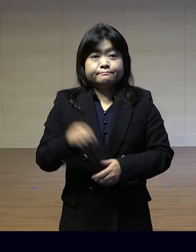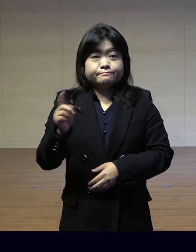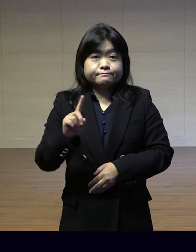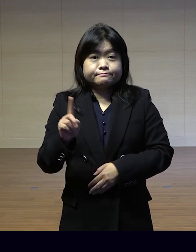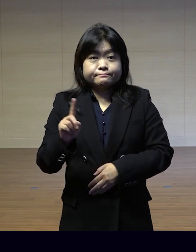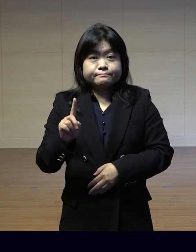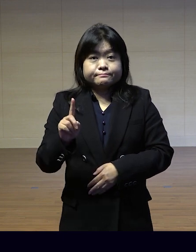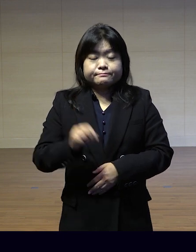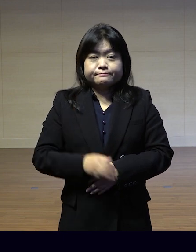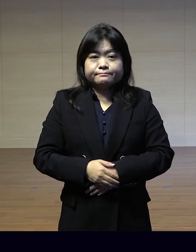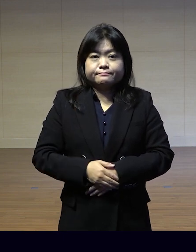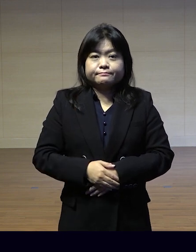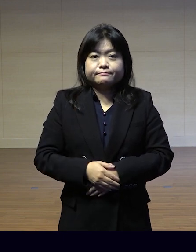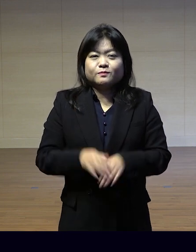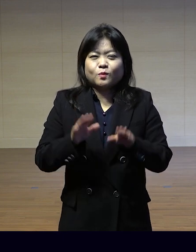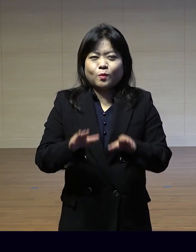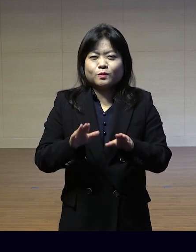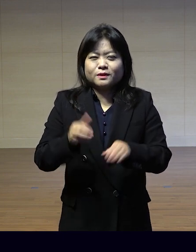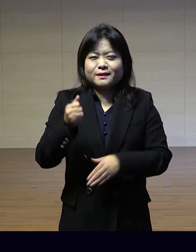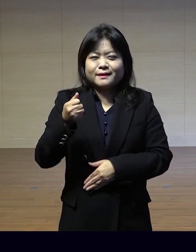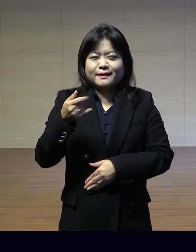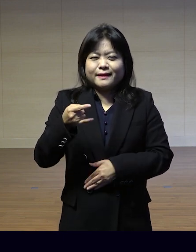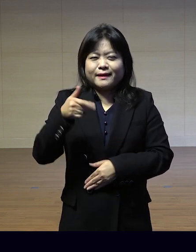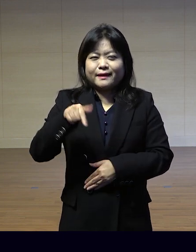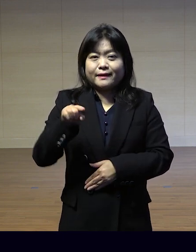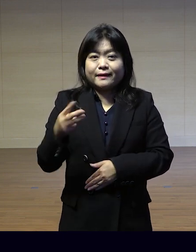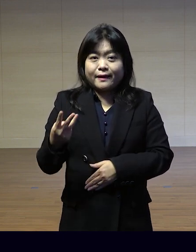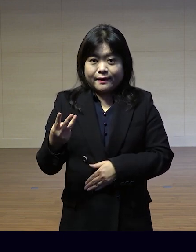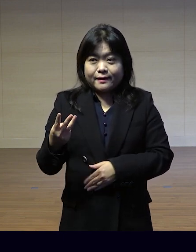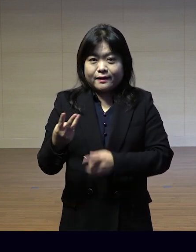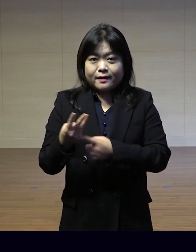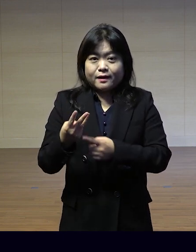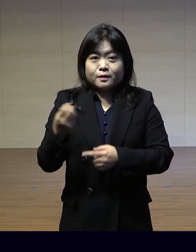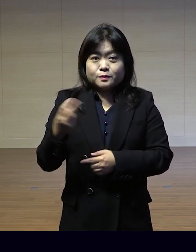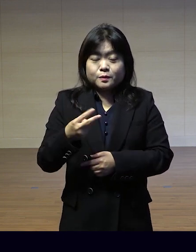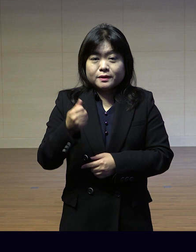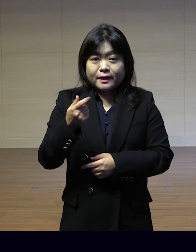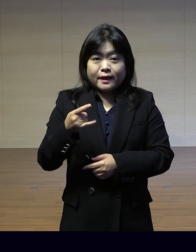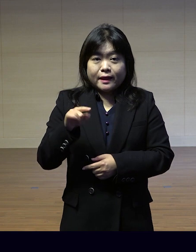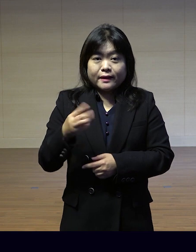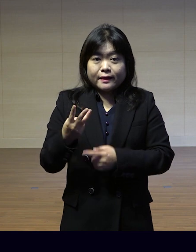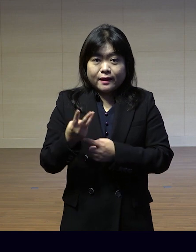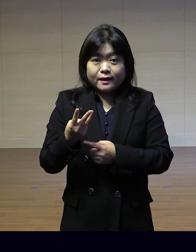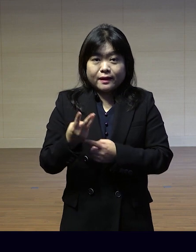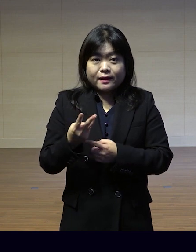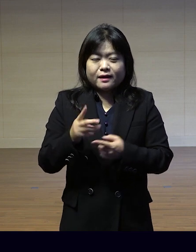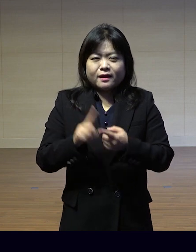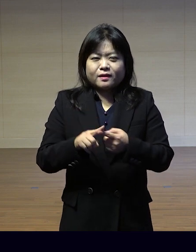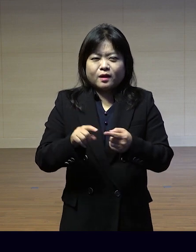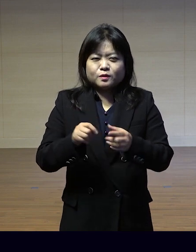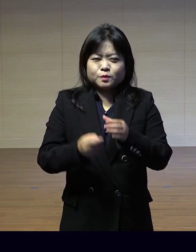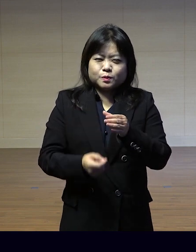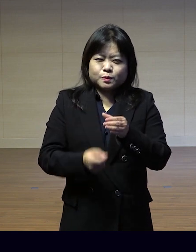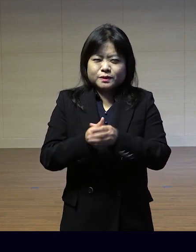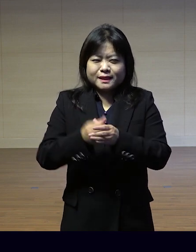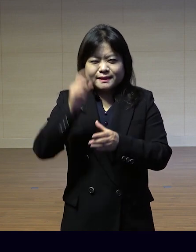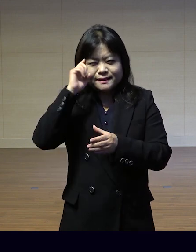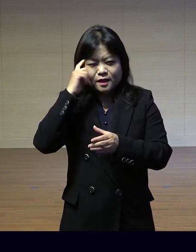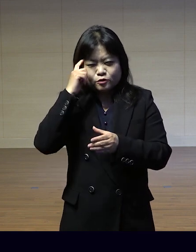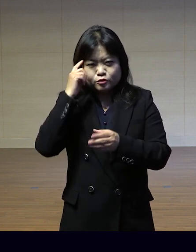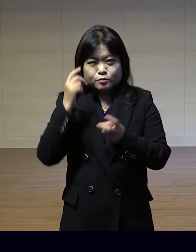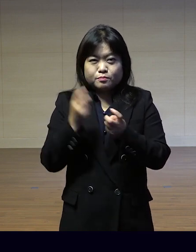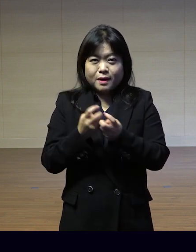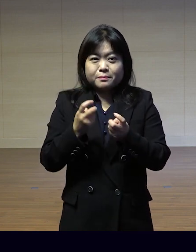어떻습니까? 우리 오늘 헤겔, 그리고 그 헤겔의 아주 독창적인 사유